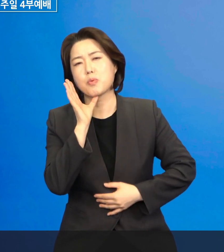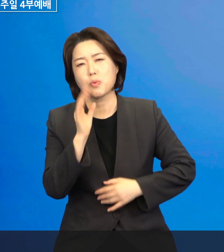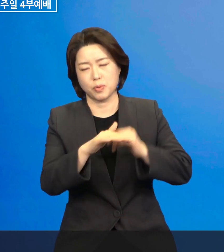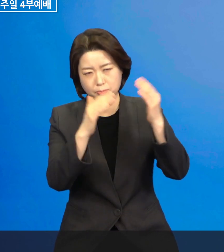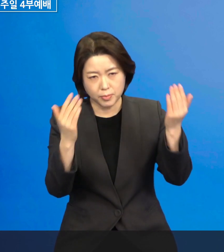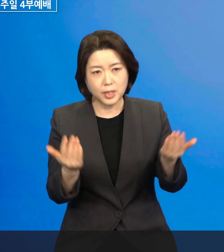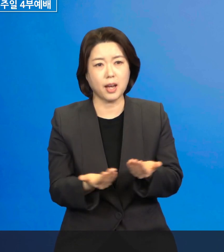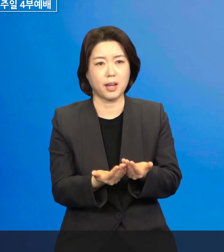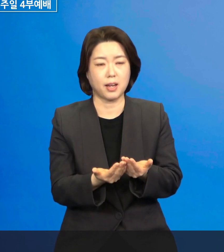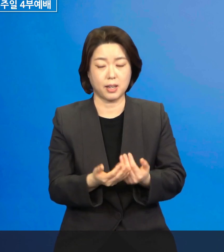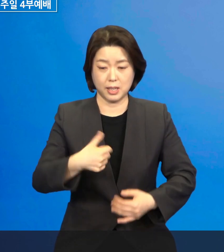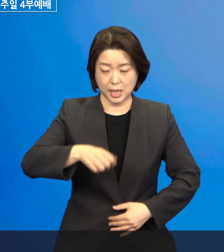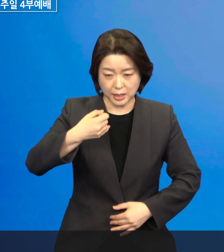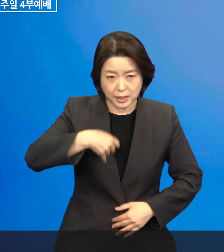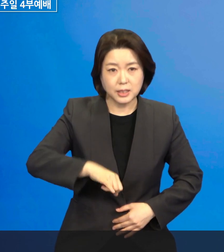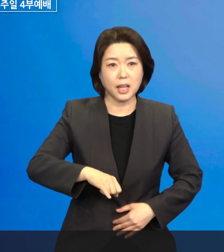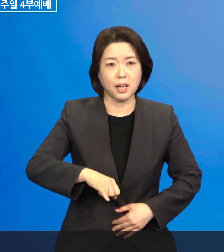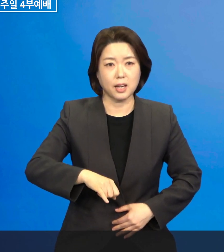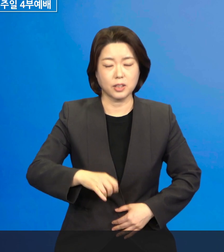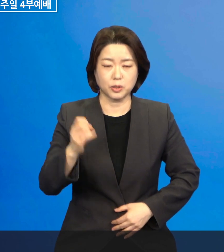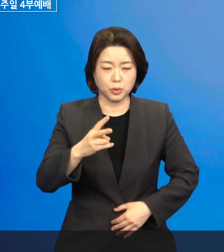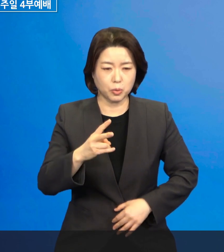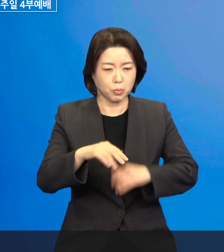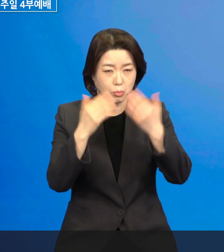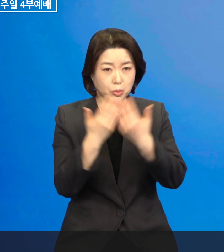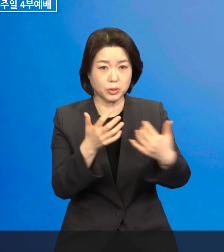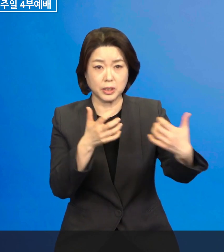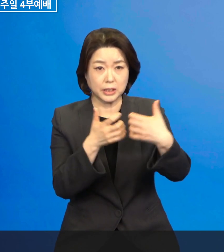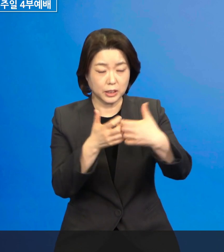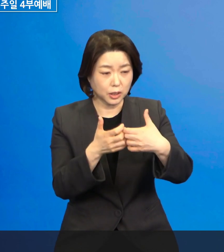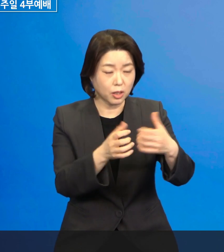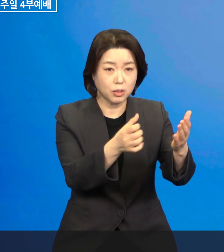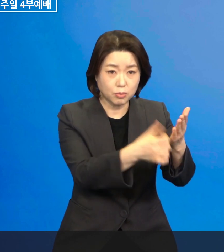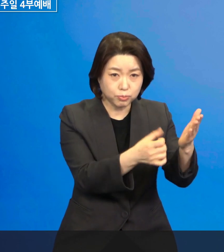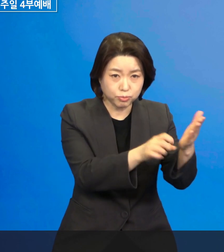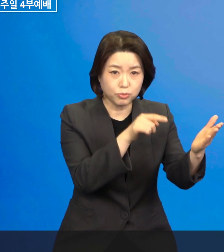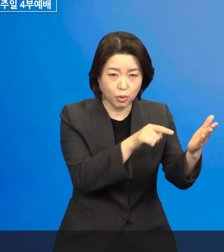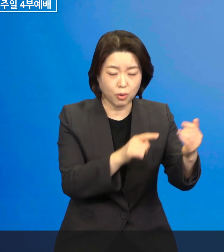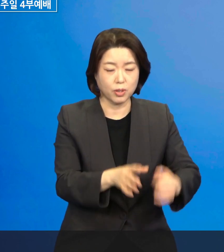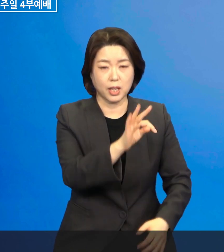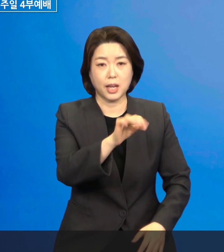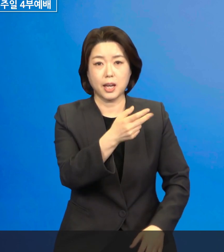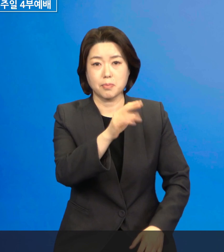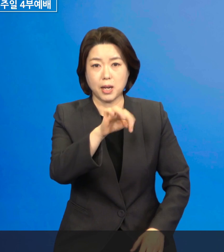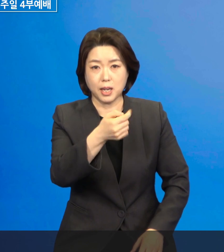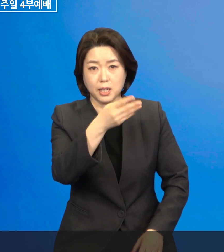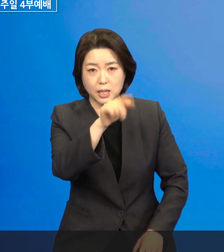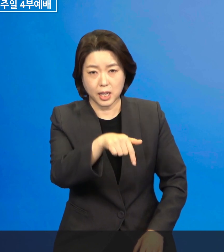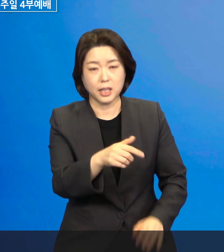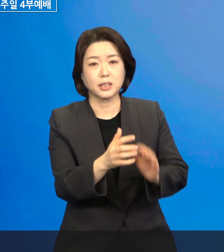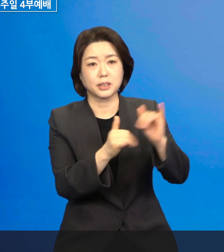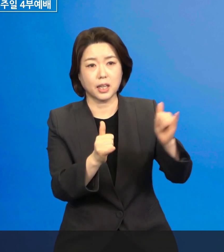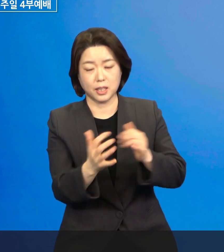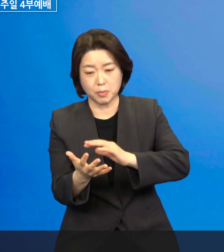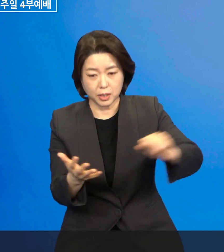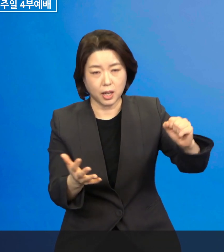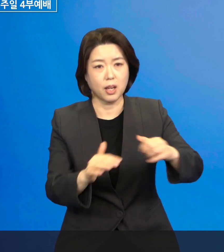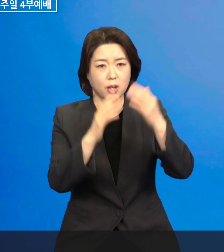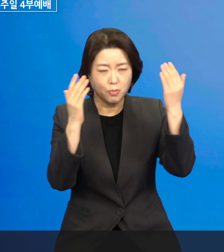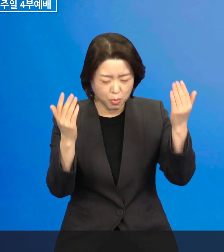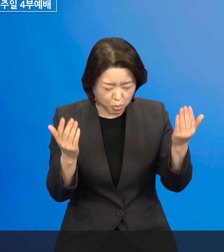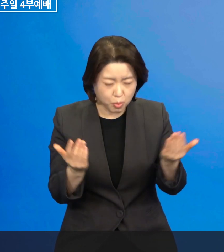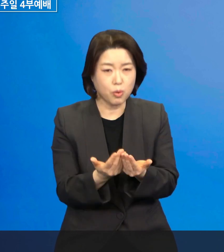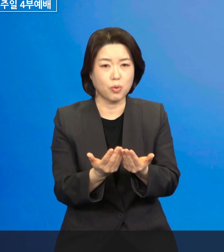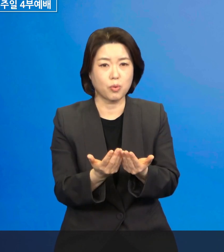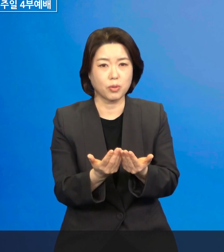이르기까지 아들과 딸, 그리고 전리품에서부터 아말렉 사람이 약탈하여 간 모든 것에